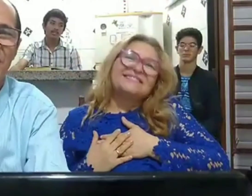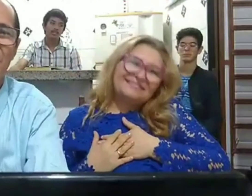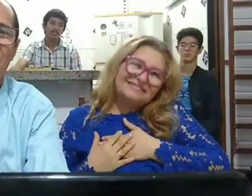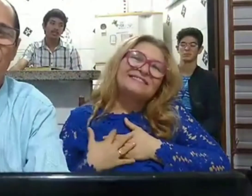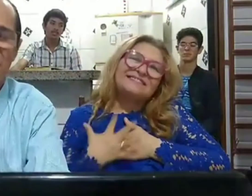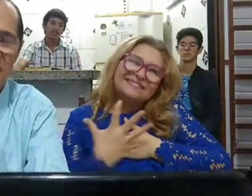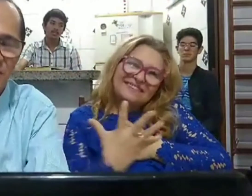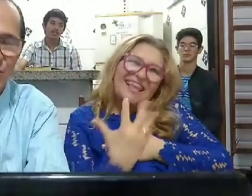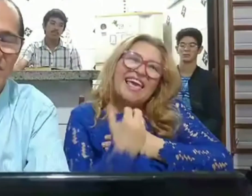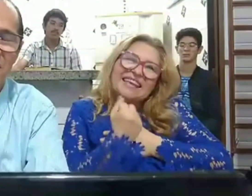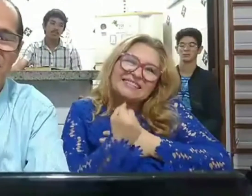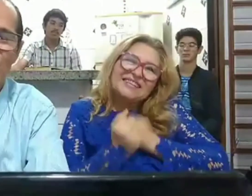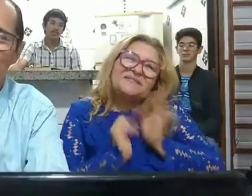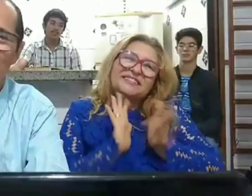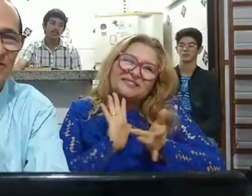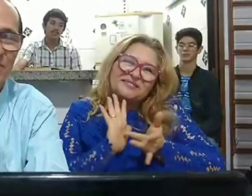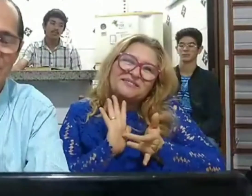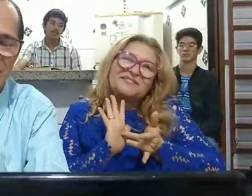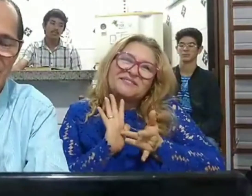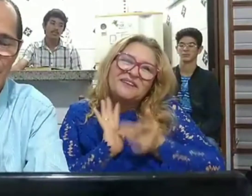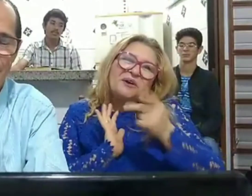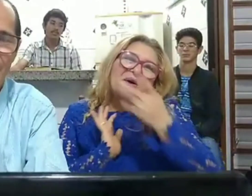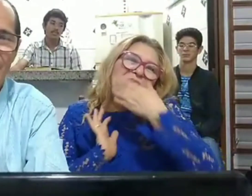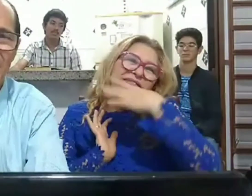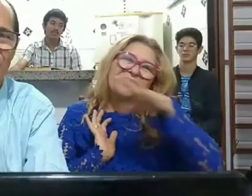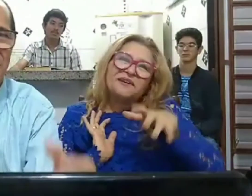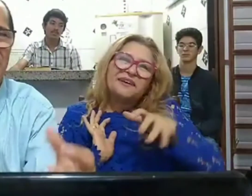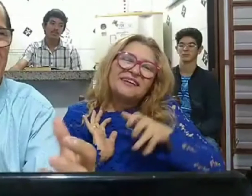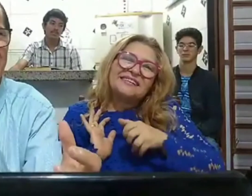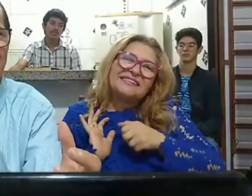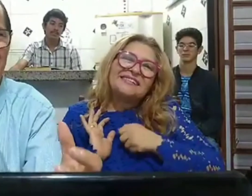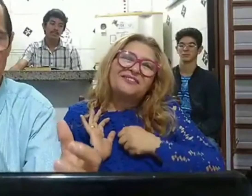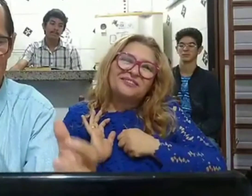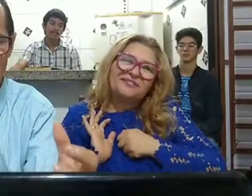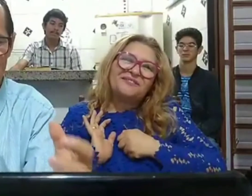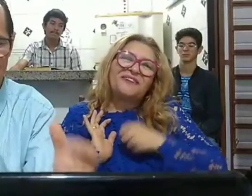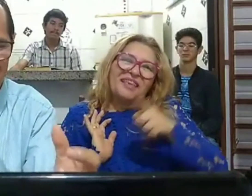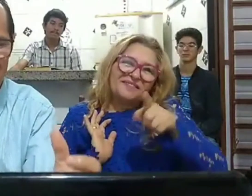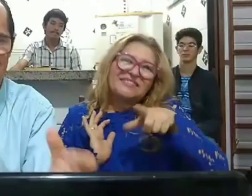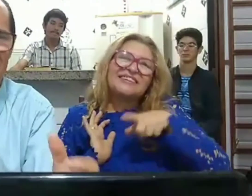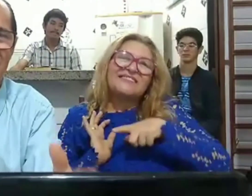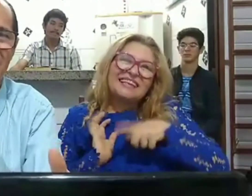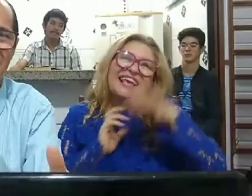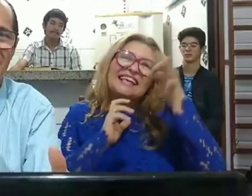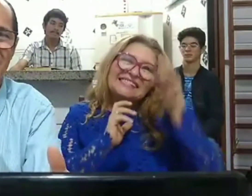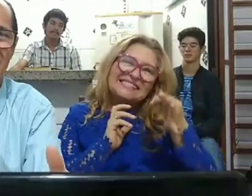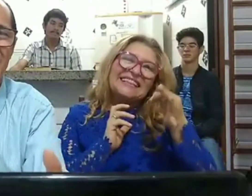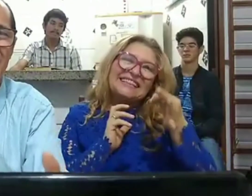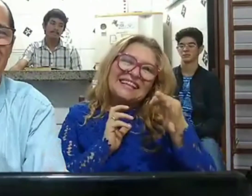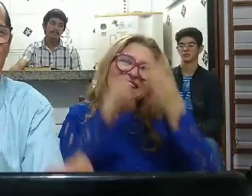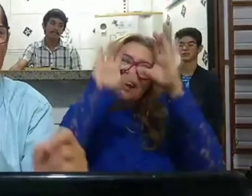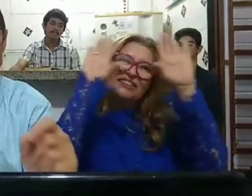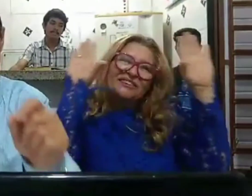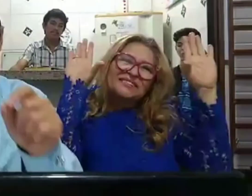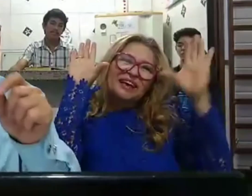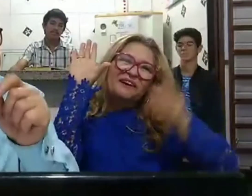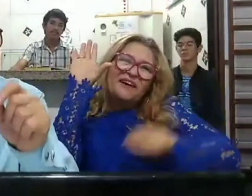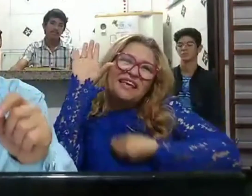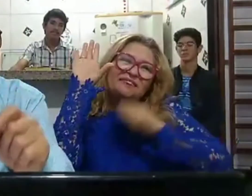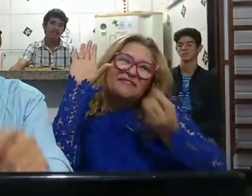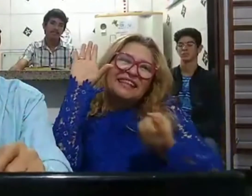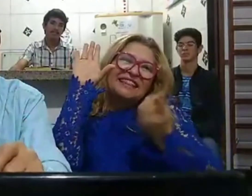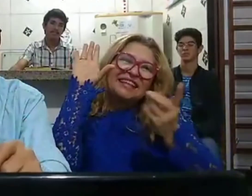Jesus como Senhor e Salvador da sua vida. E você vai ter realmente a certeza da vida eterna. E a garantia de que